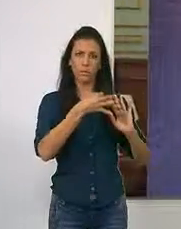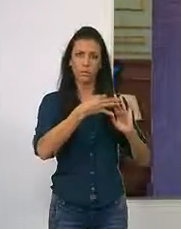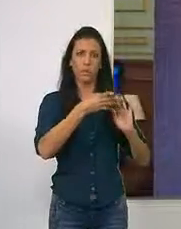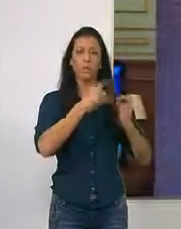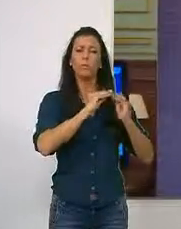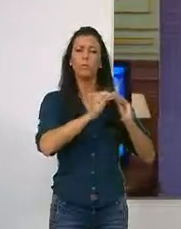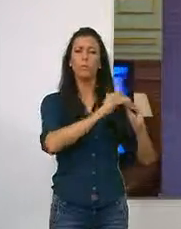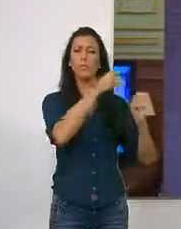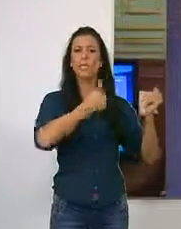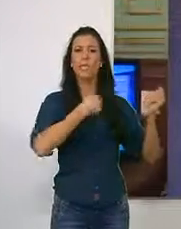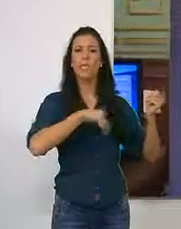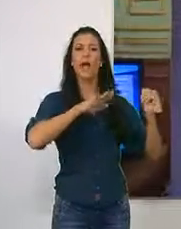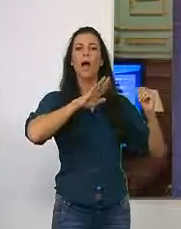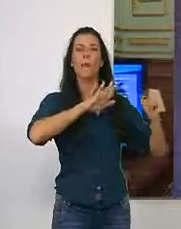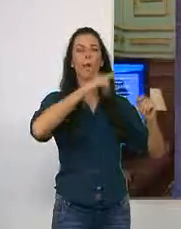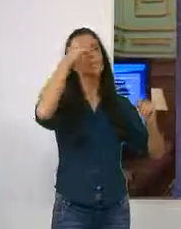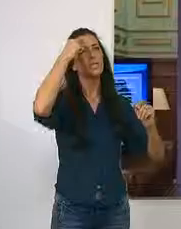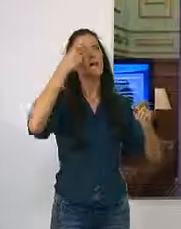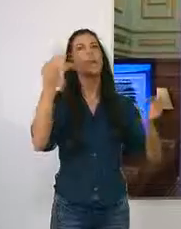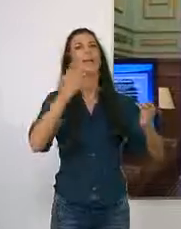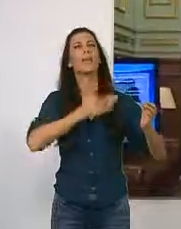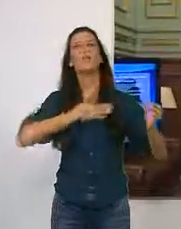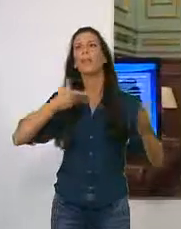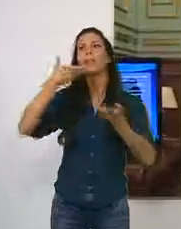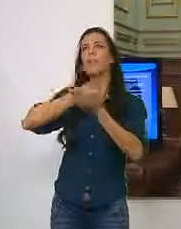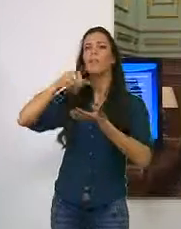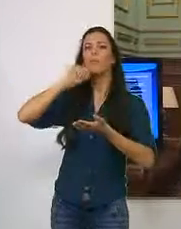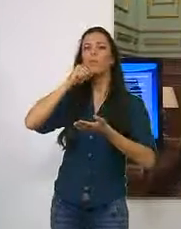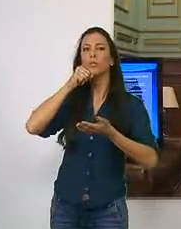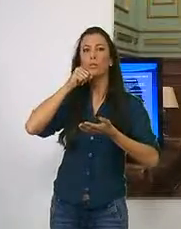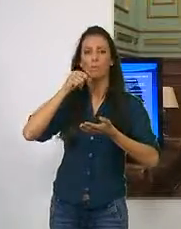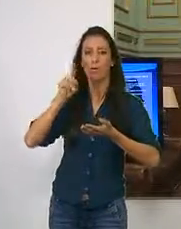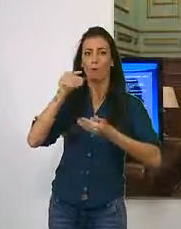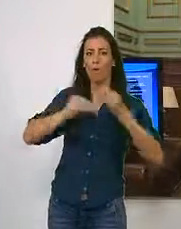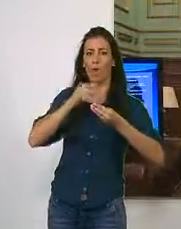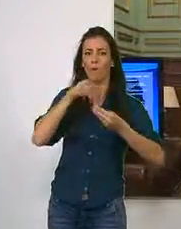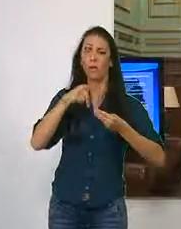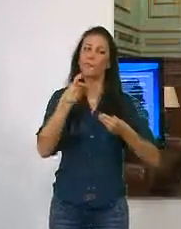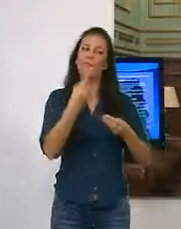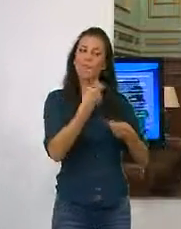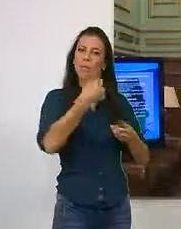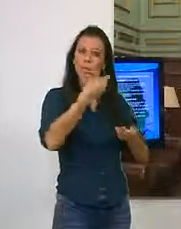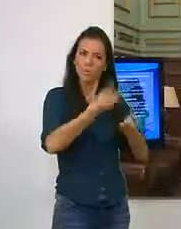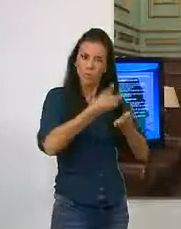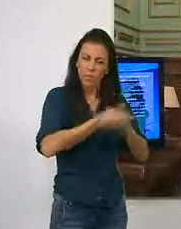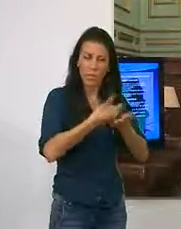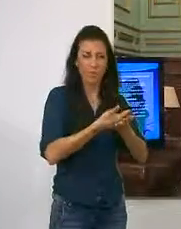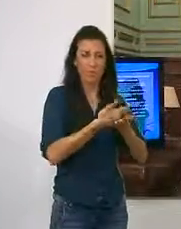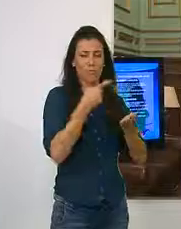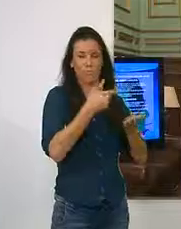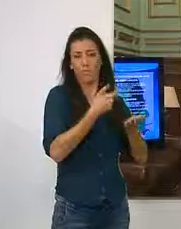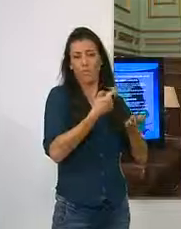a cabo desde Sevilla sin tener en cuenta la demanda de Motril. También ha indicado que el documento carece de justificación